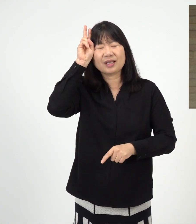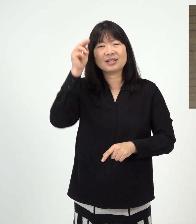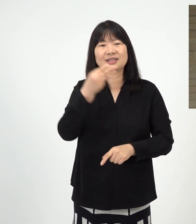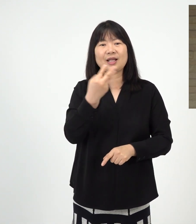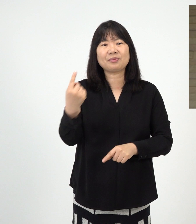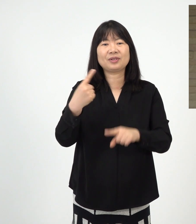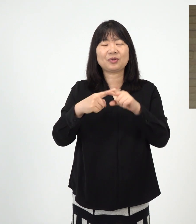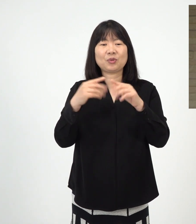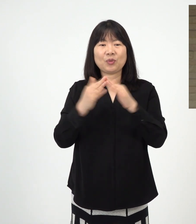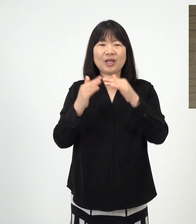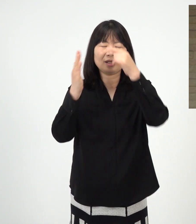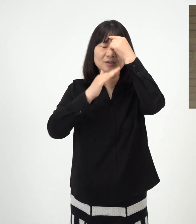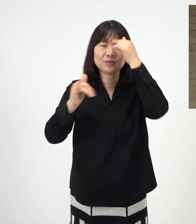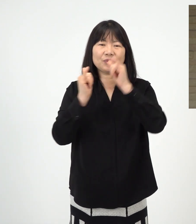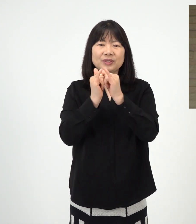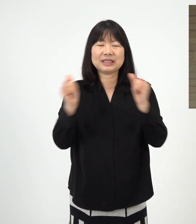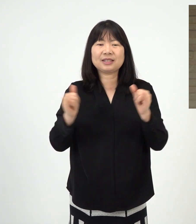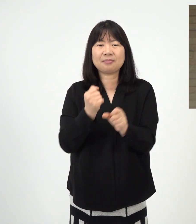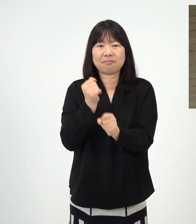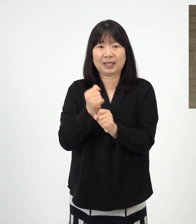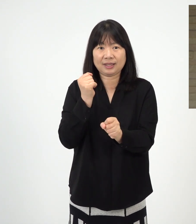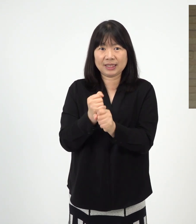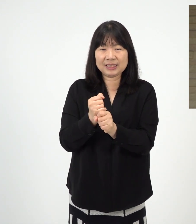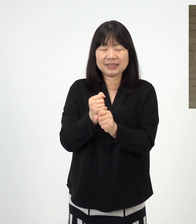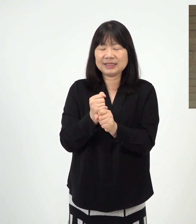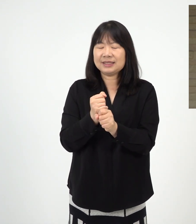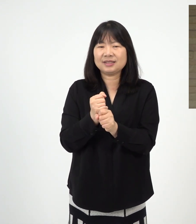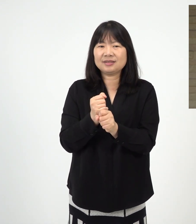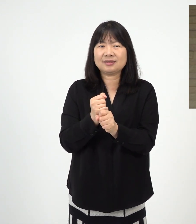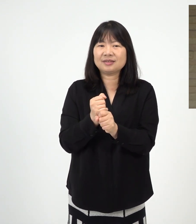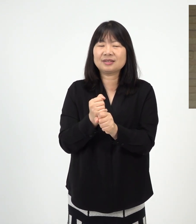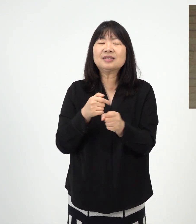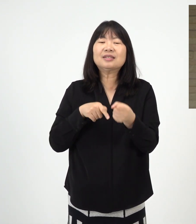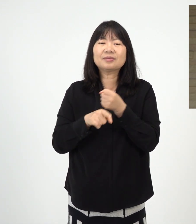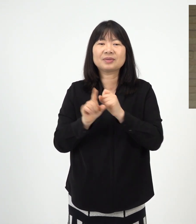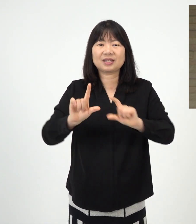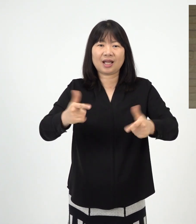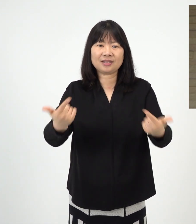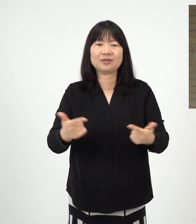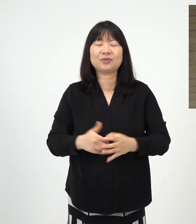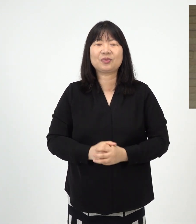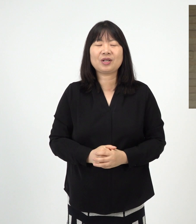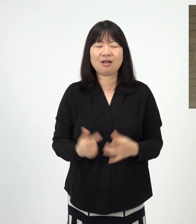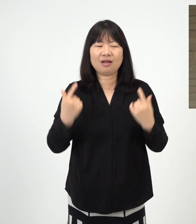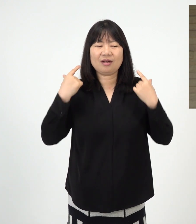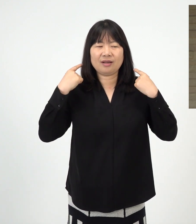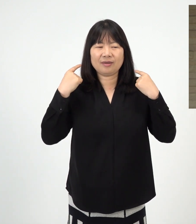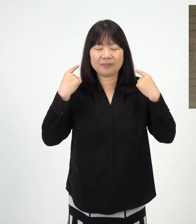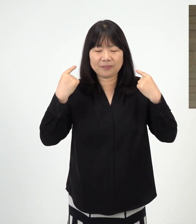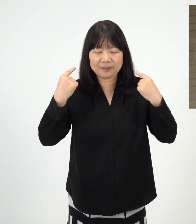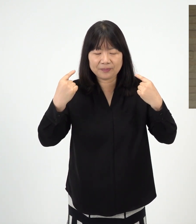삼일교회 성도들이 만들어낸 어떤 명제나 구호가 아니라 일관되게